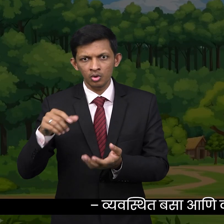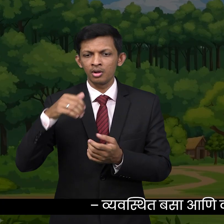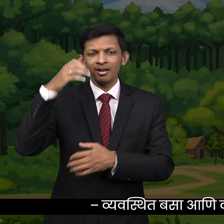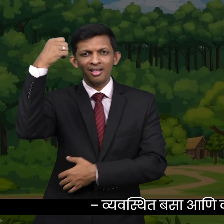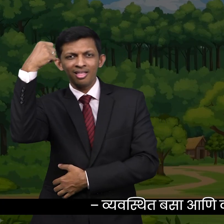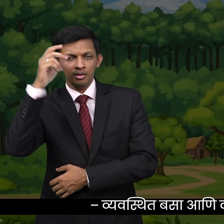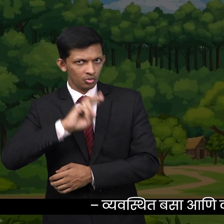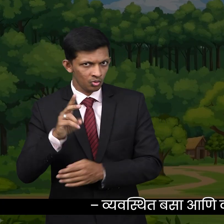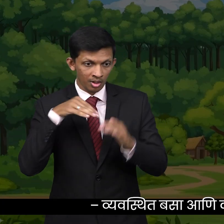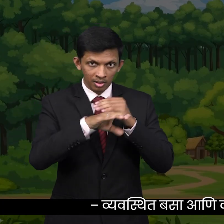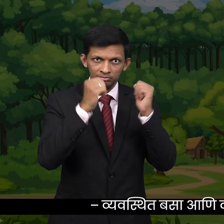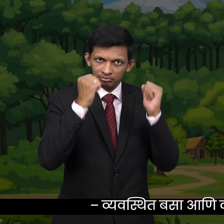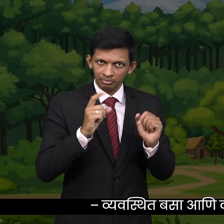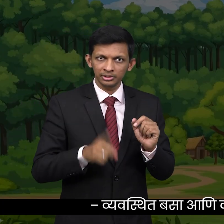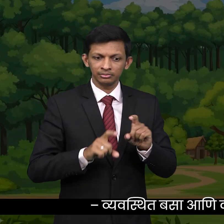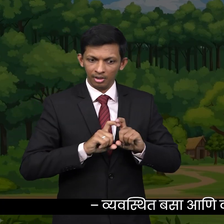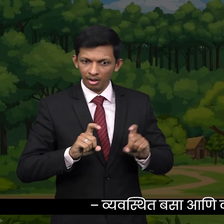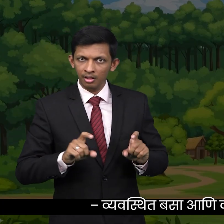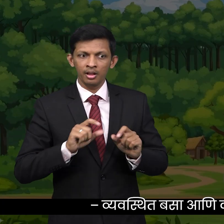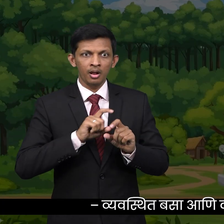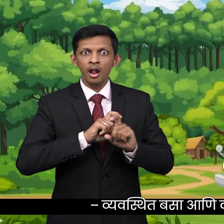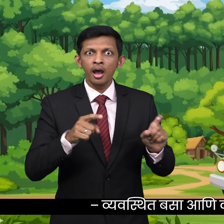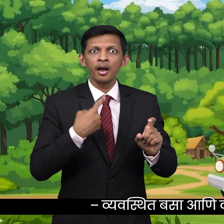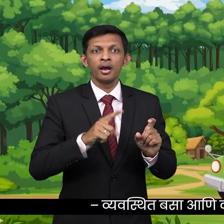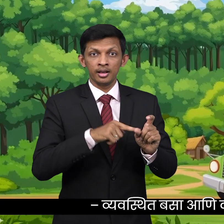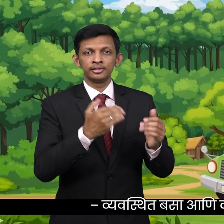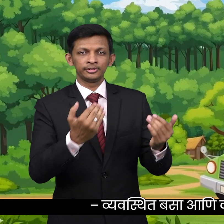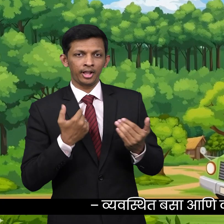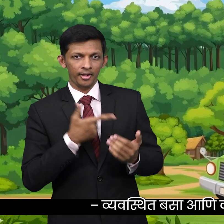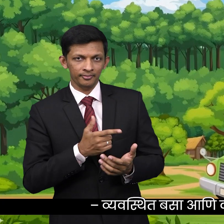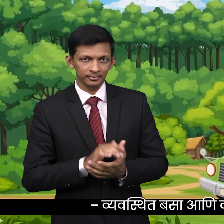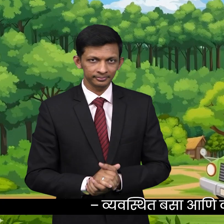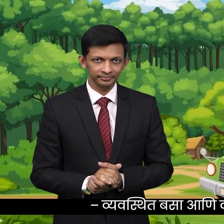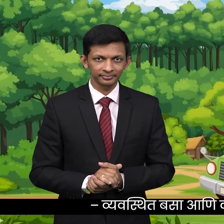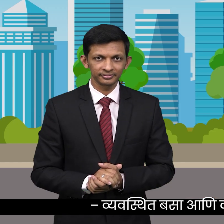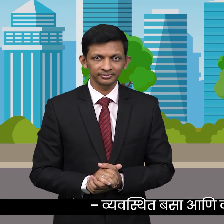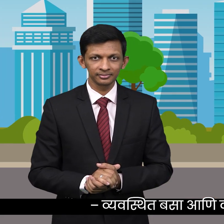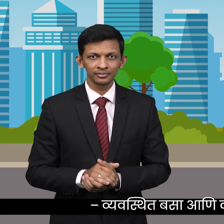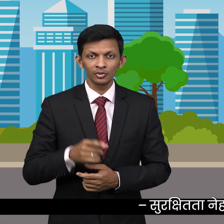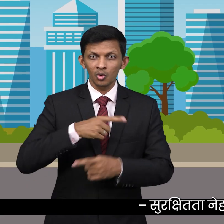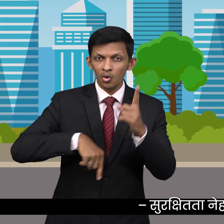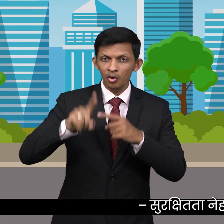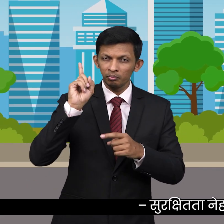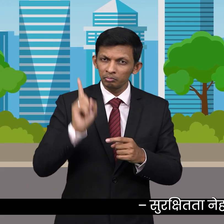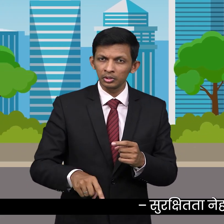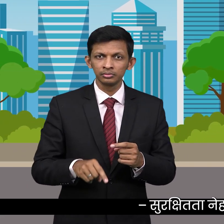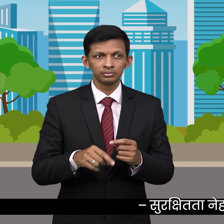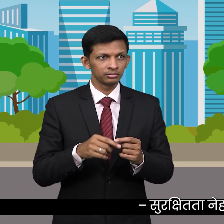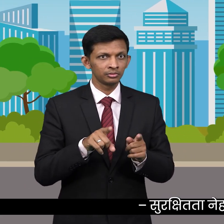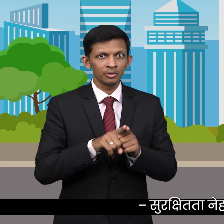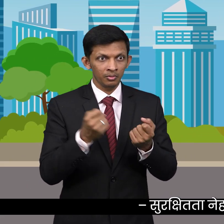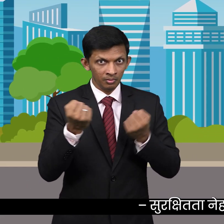आणि कधीही वाहनांमध्ये जास्त गर्दी करू नका.